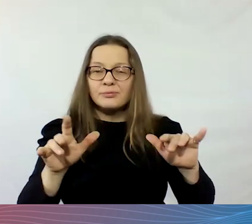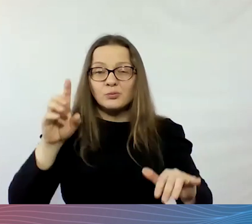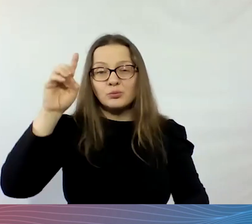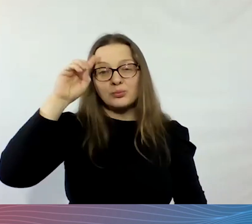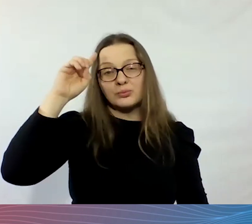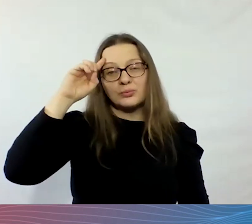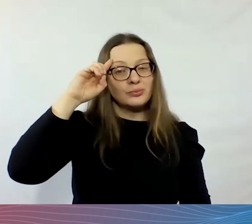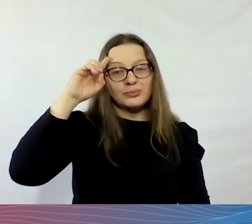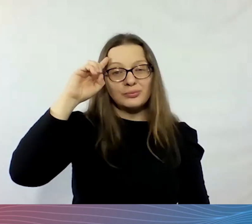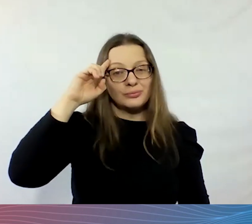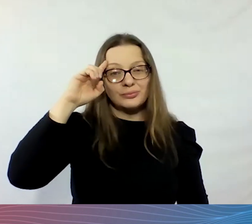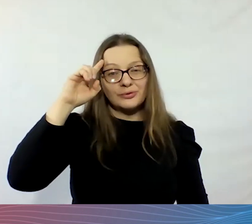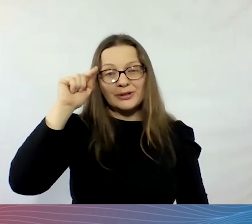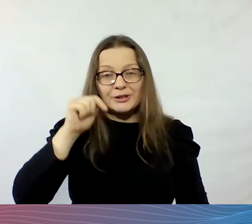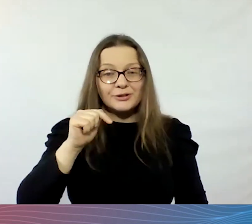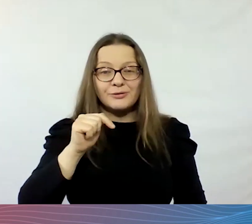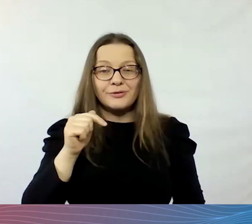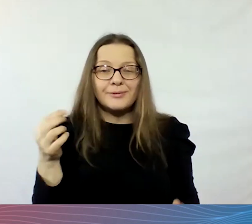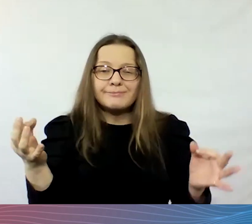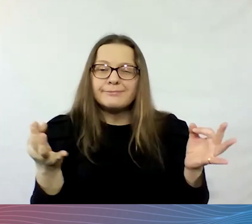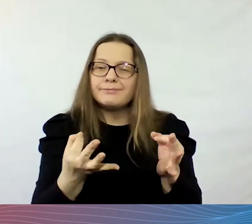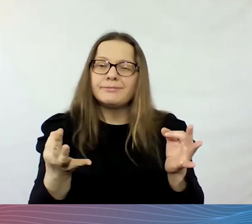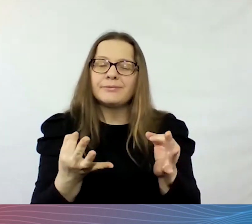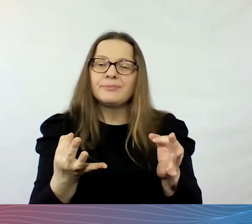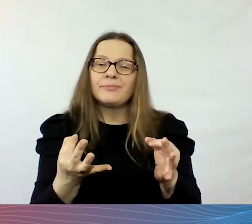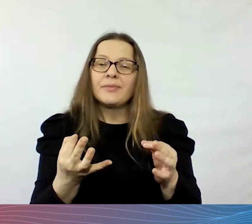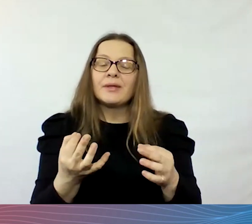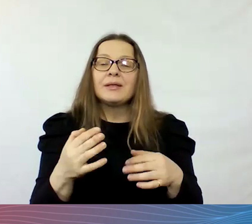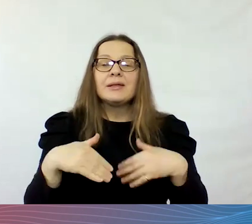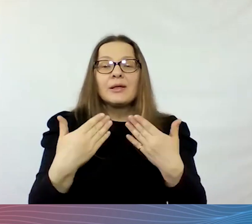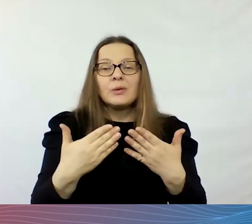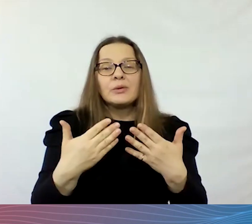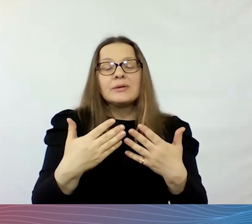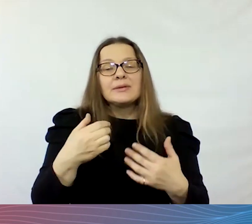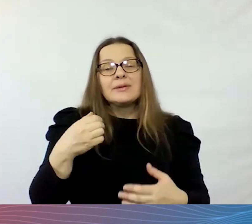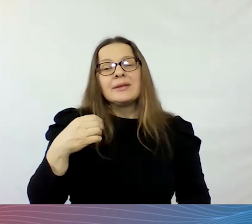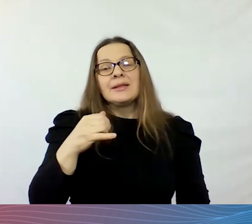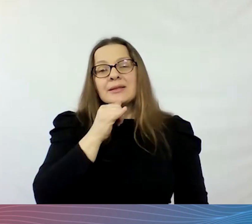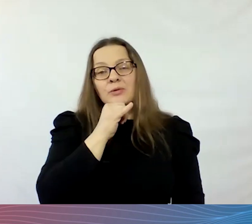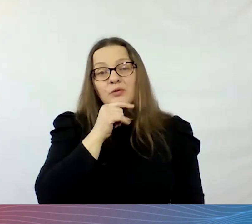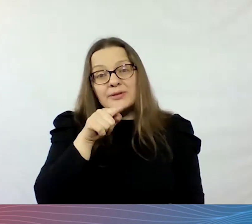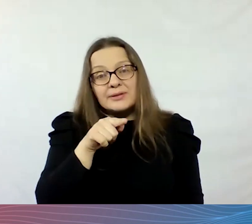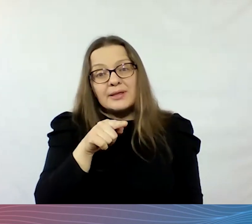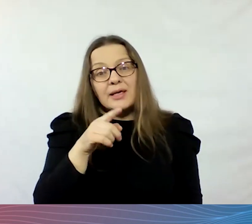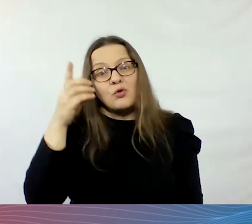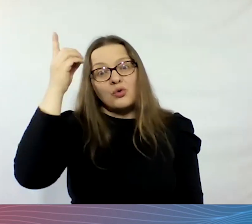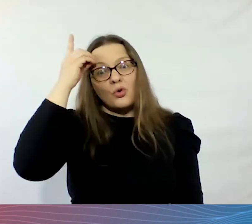Irmãos, o Senhor dá o ministério dele, irmão, é de